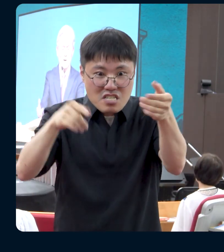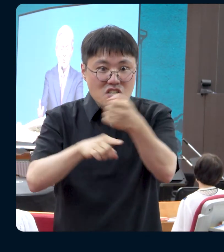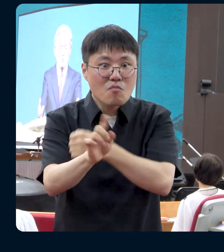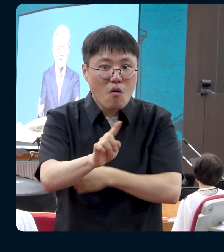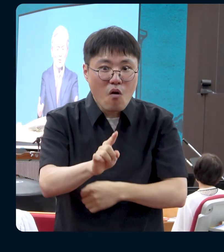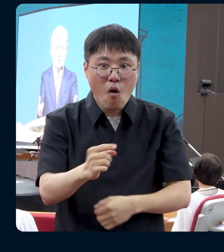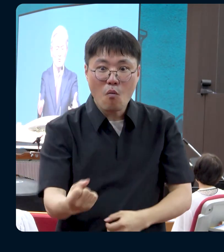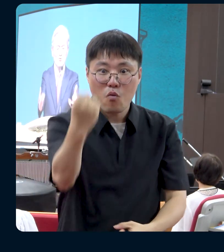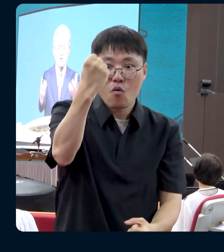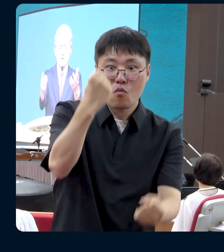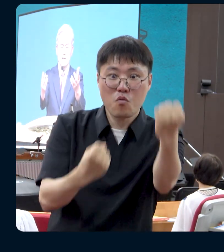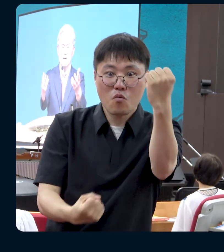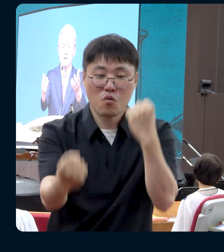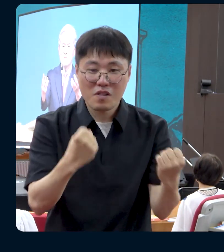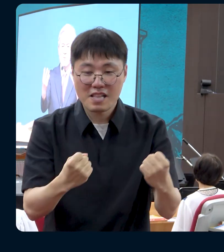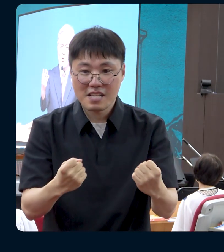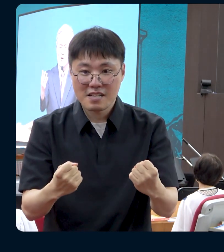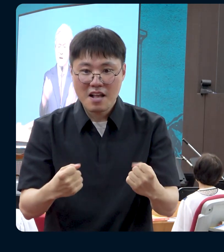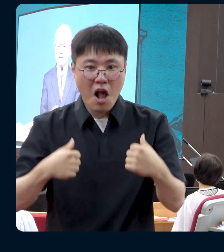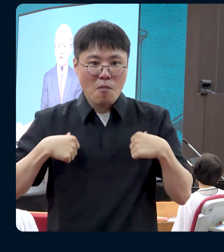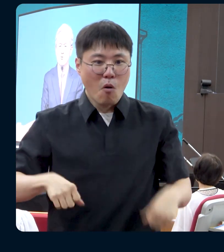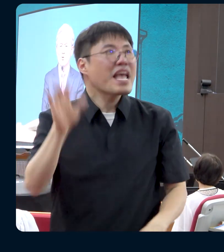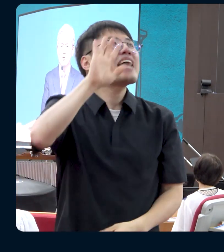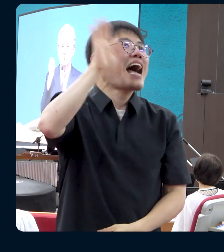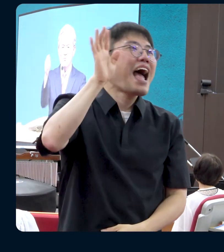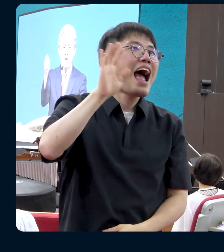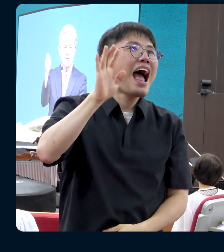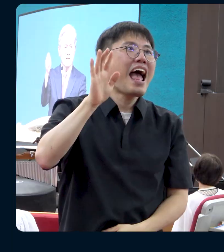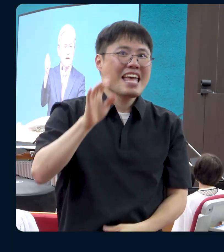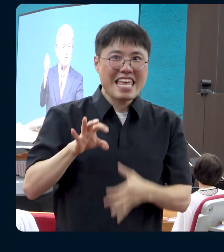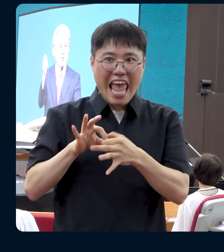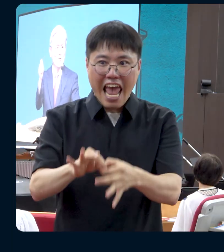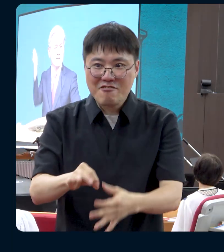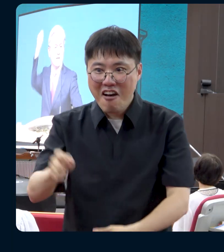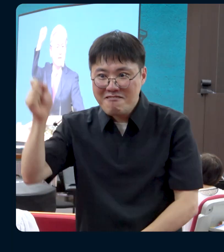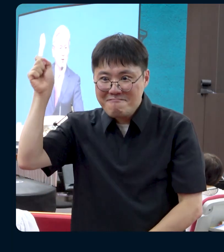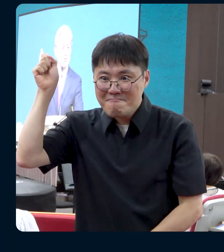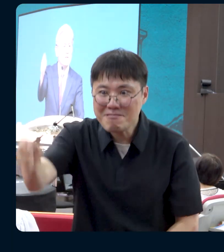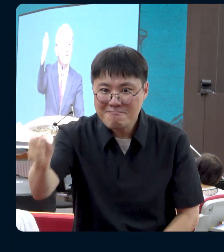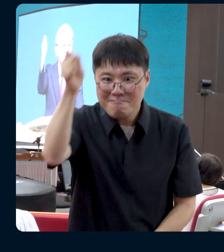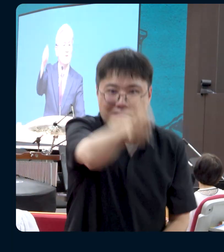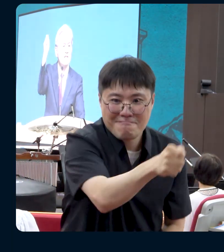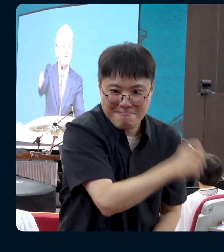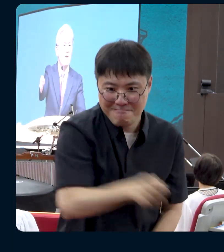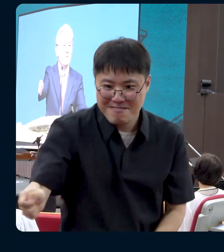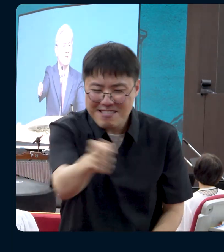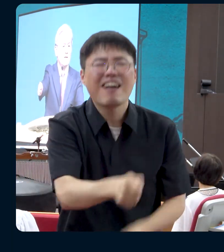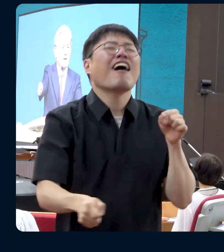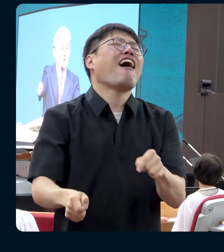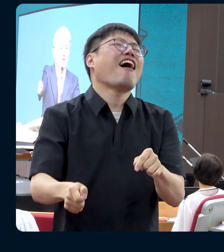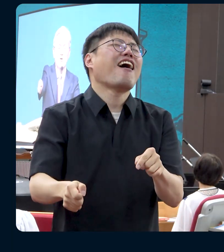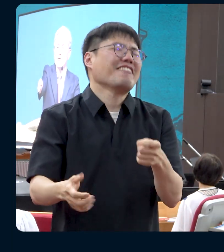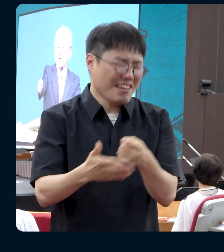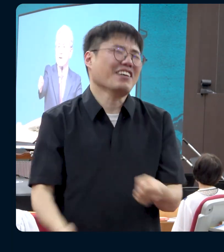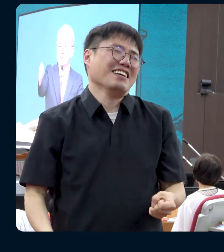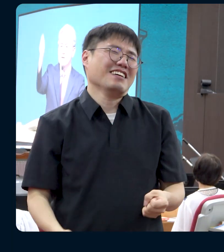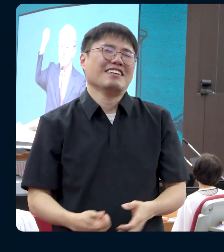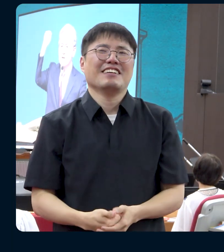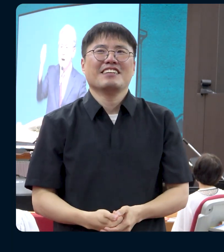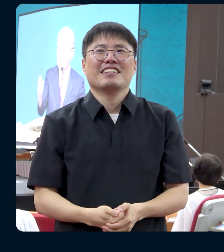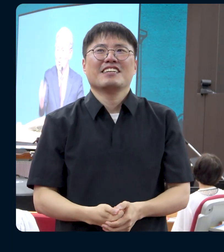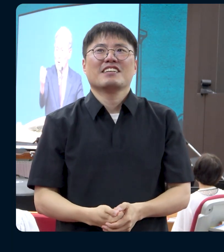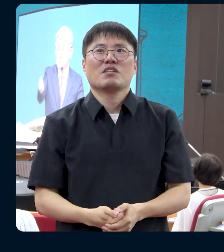이유는 뭐냐면, 그렇게 올라오는 그 두더지를 포기하지 않고 뿅망치 가지고 그냥 때려서 집어넣는 그 쾌감이